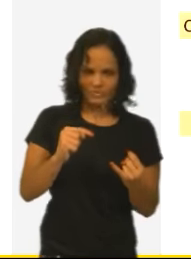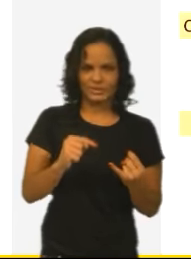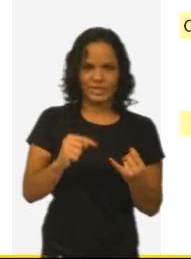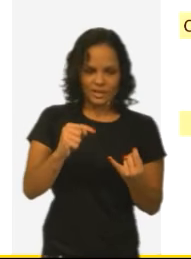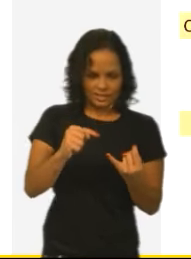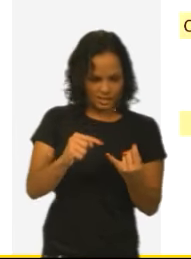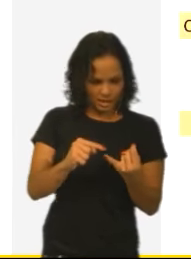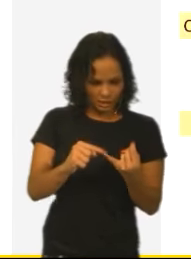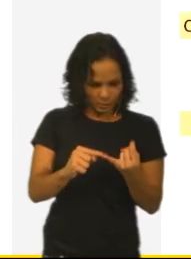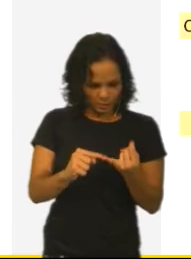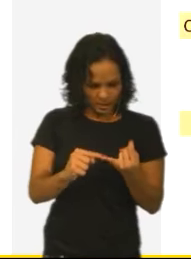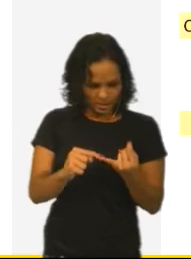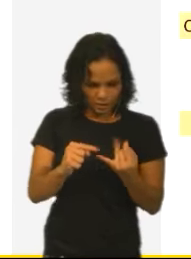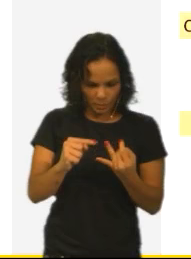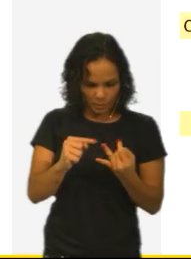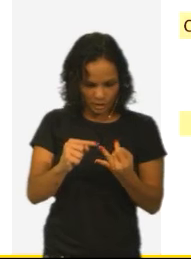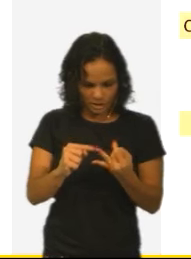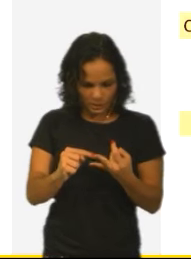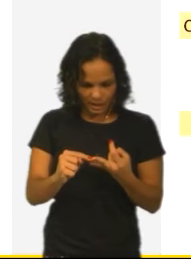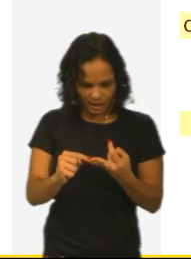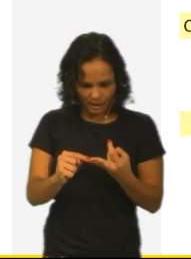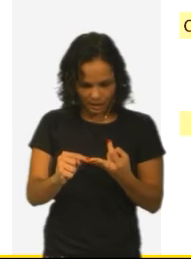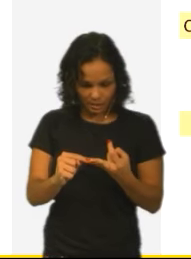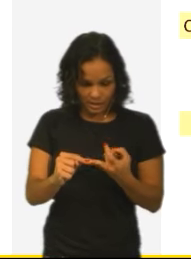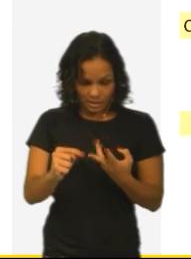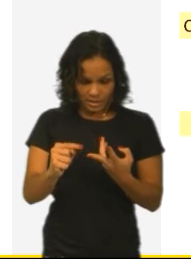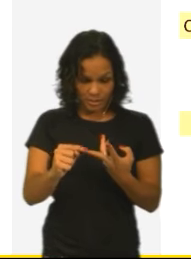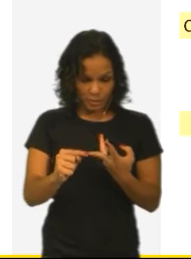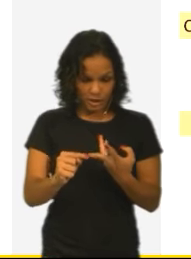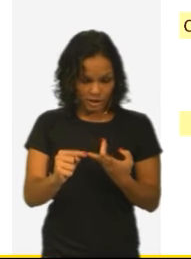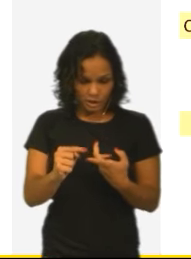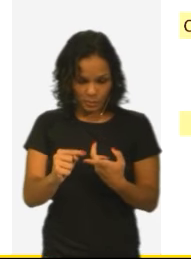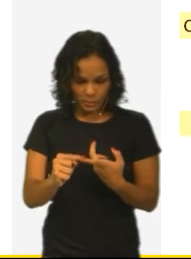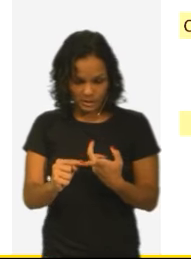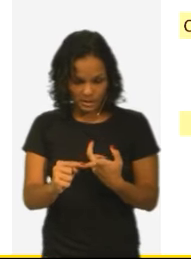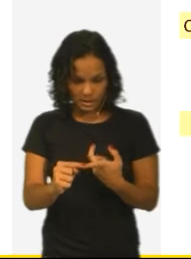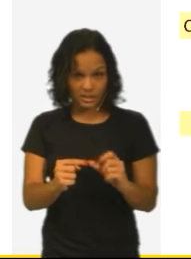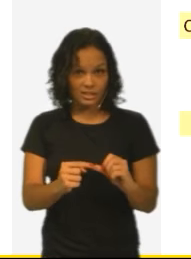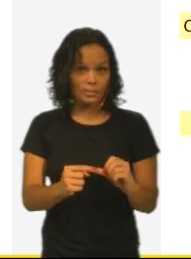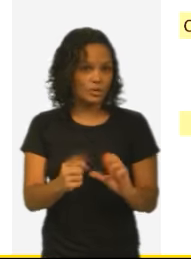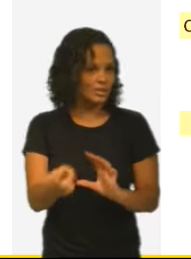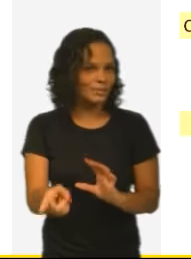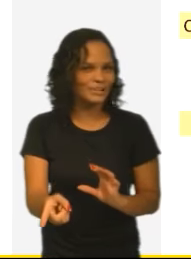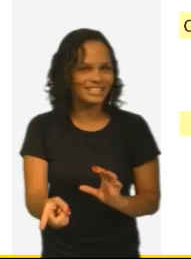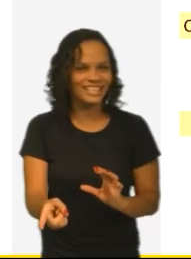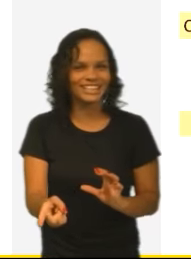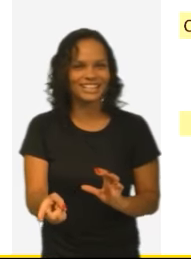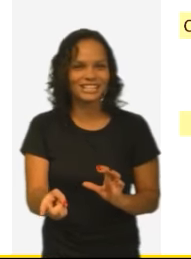óbvias. Se é surpresa, só pode inesperada. Se é hemorragia, só pode ser de sangue. Se é mulher, só pode ser